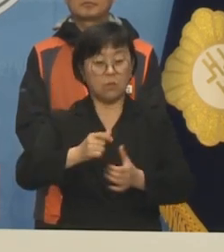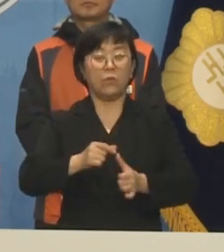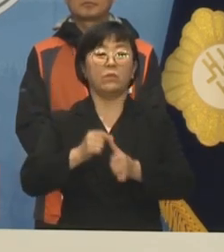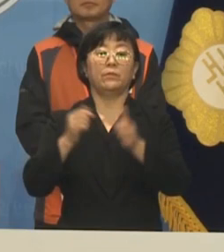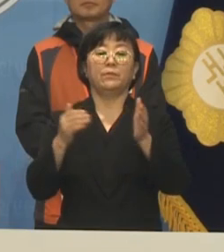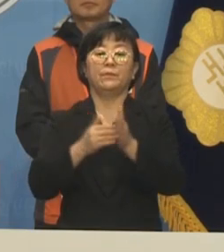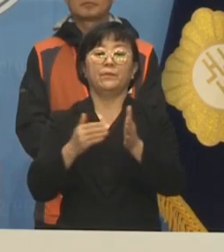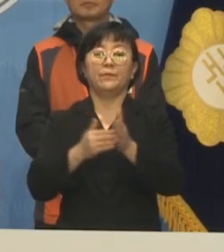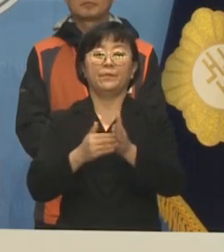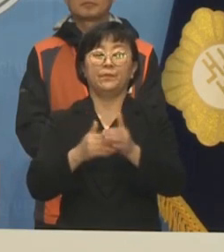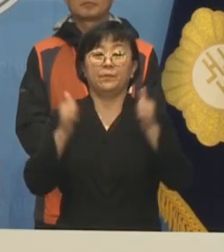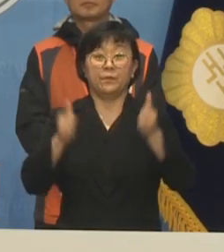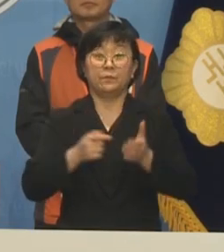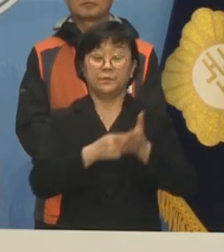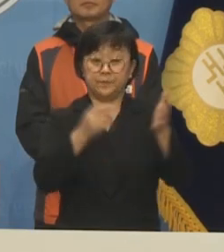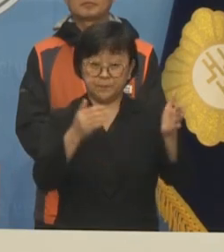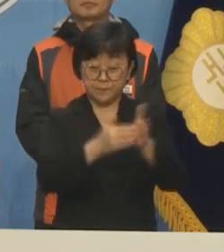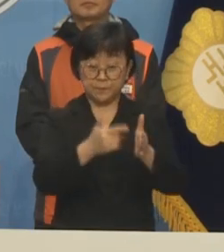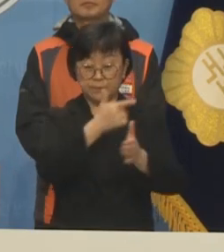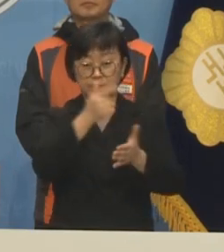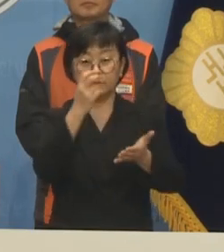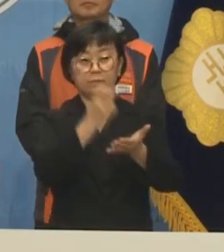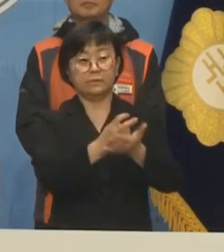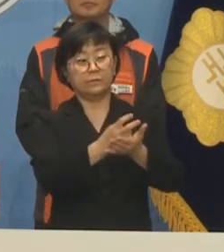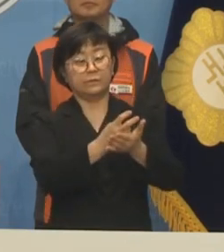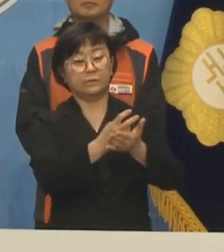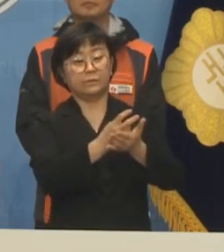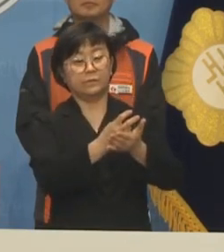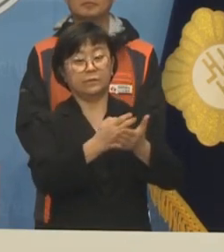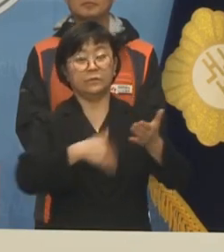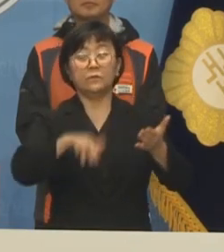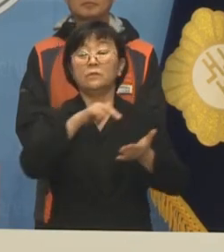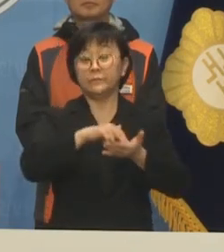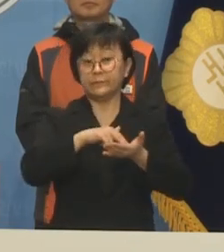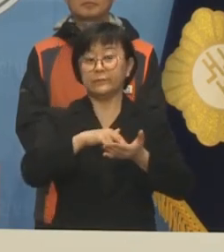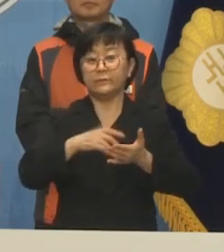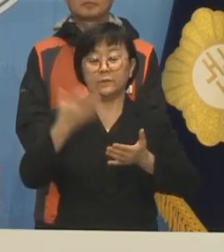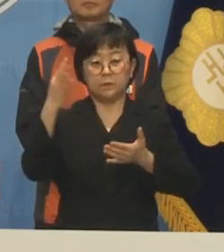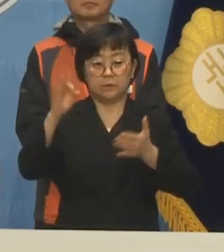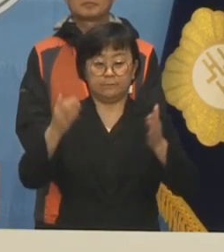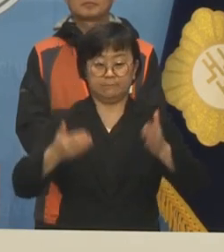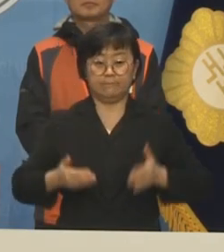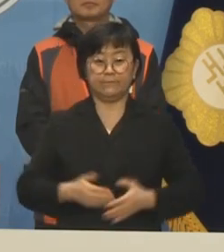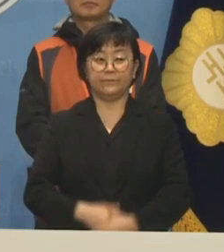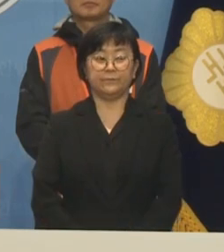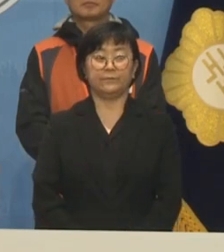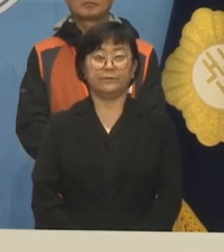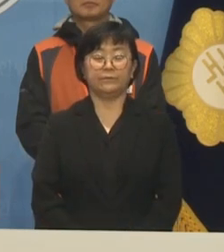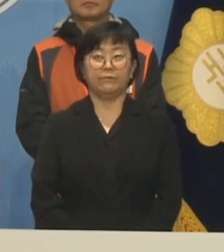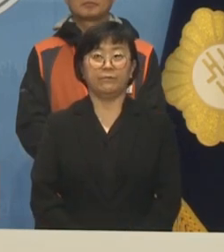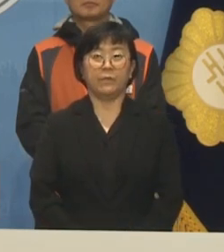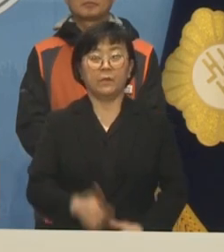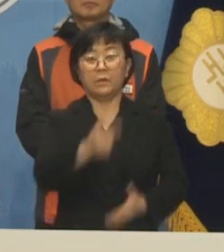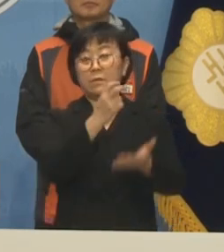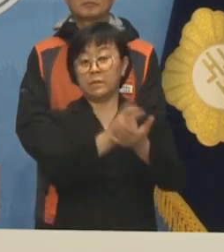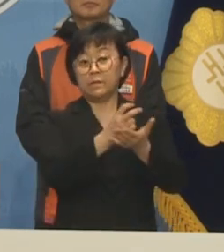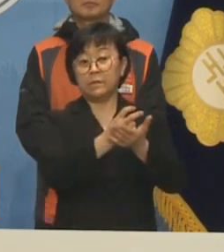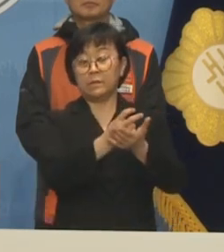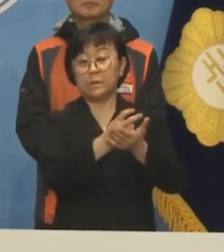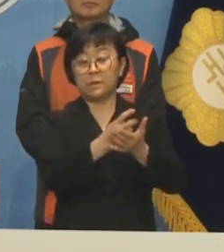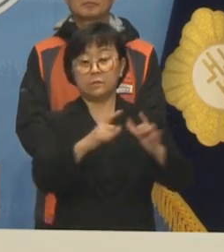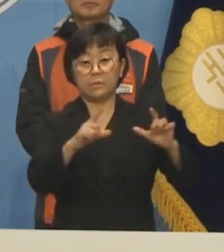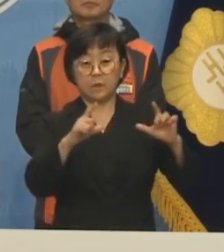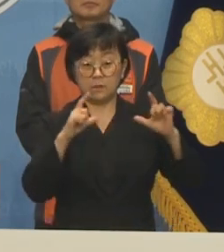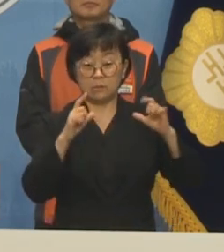저희들이 소송을 제기했고요. 대법원에서도 저희들 지위를 인정받았습니다. 인정받고 대법원에서도